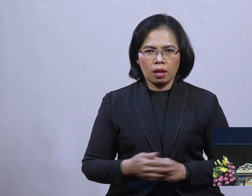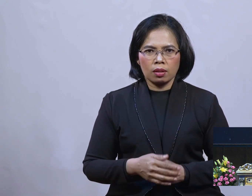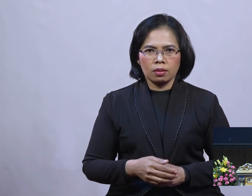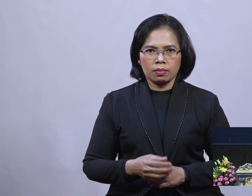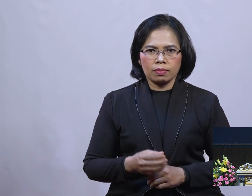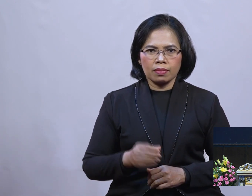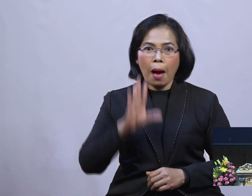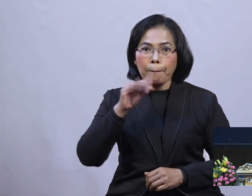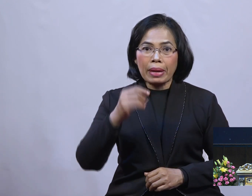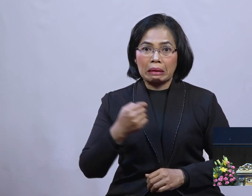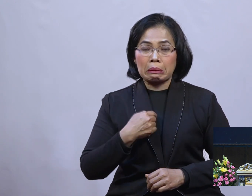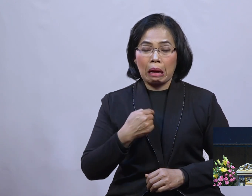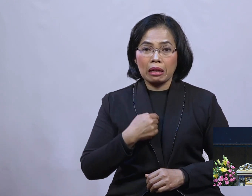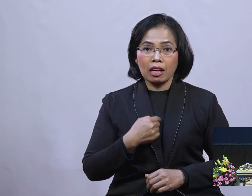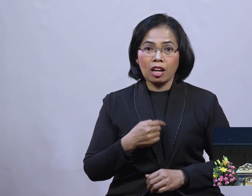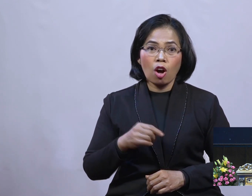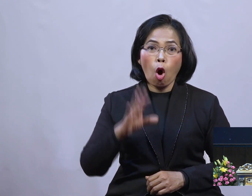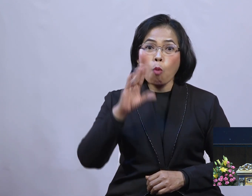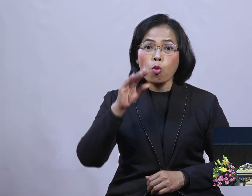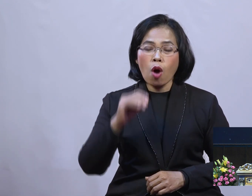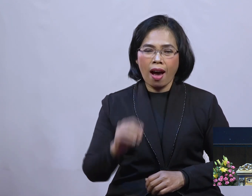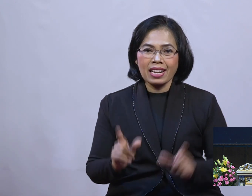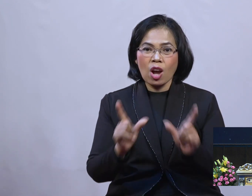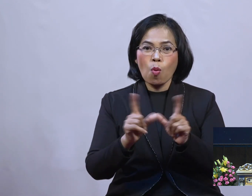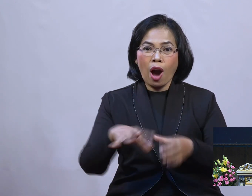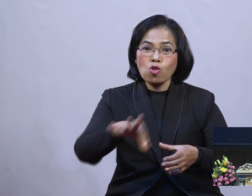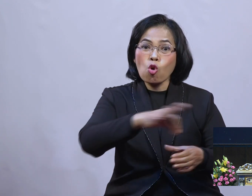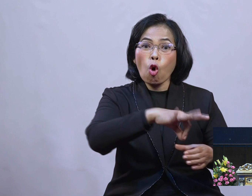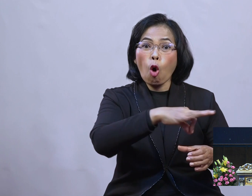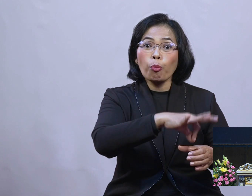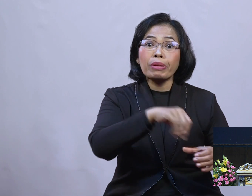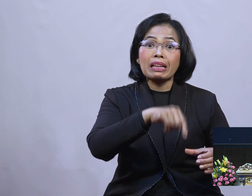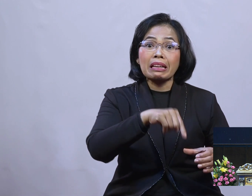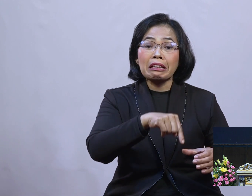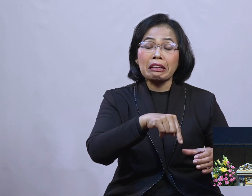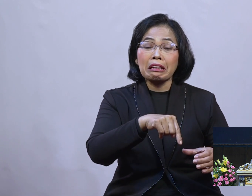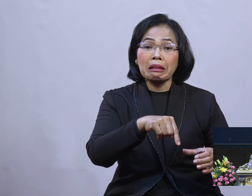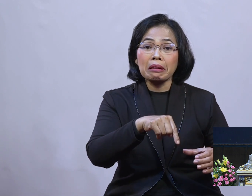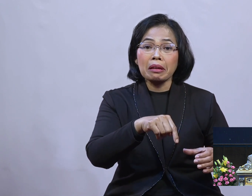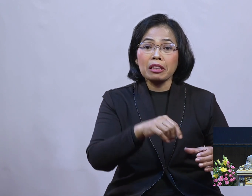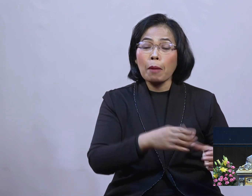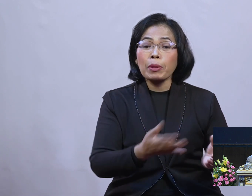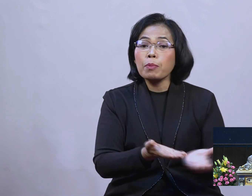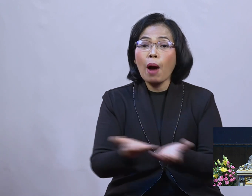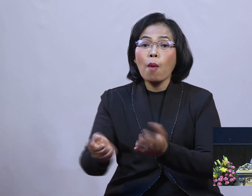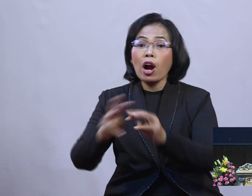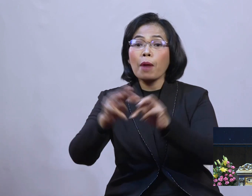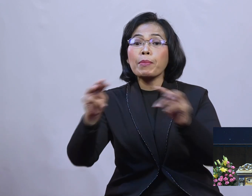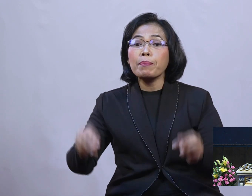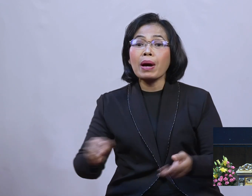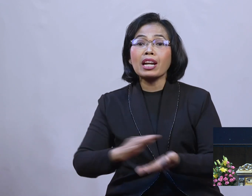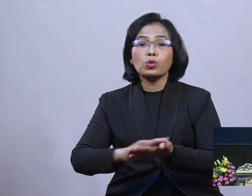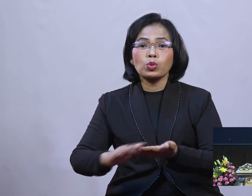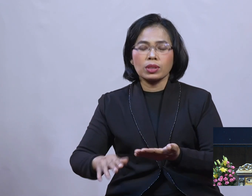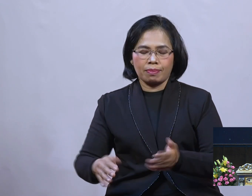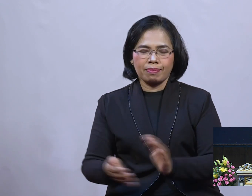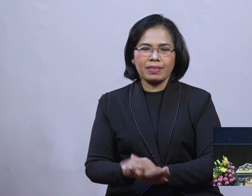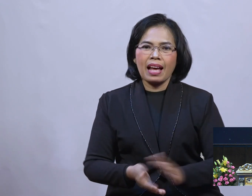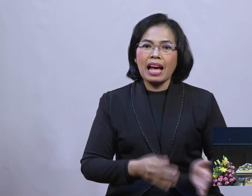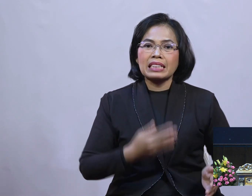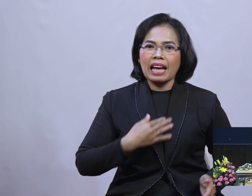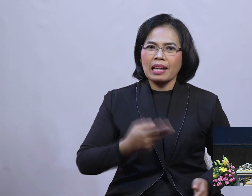pendeta Kenapa obrolan di warung kopi kau angkat ini di media mimbar yang suci ini karena saya